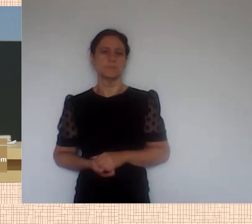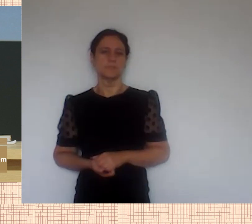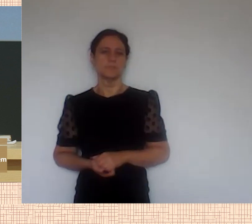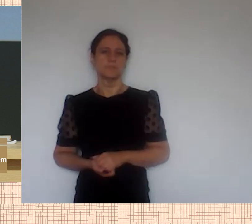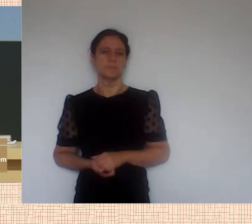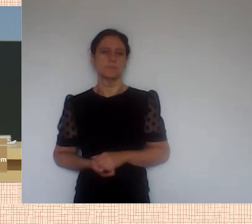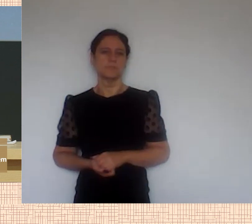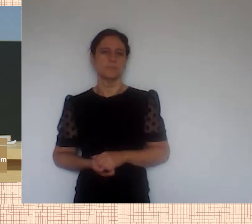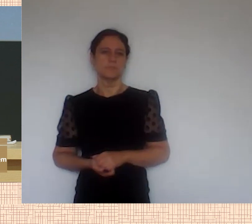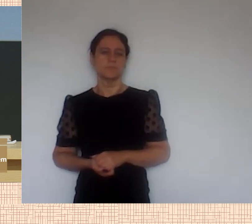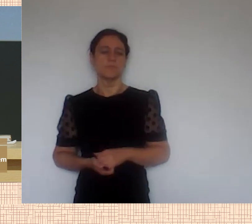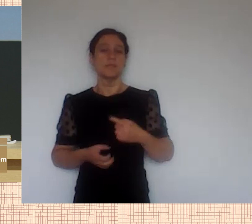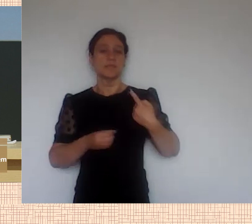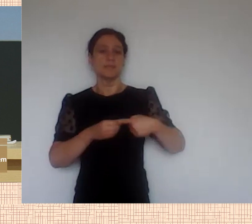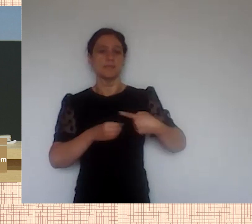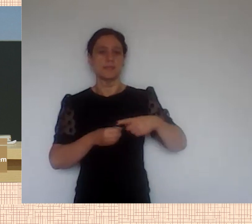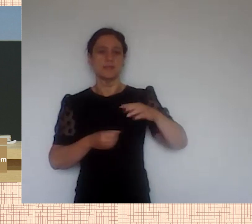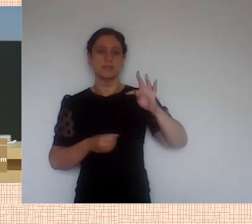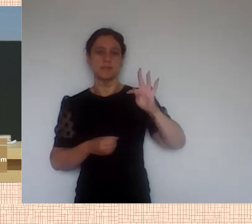já